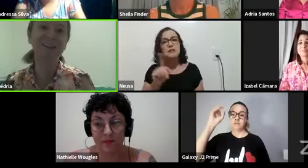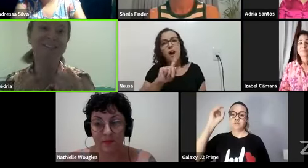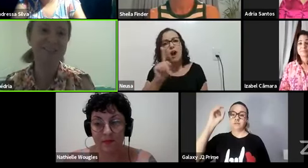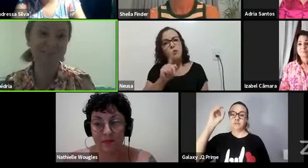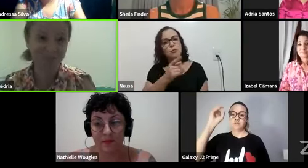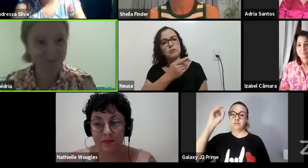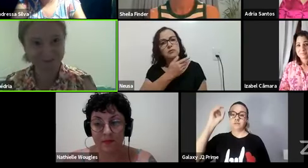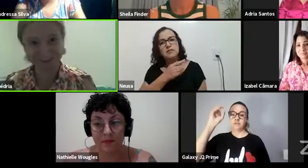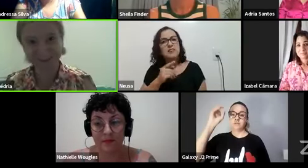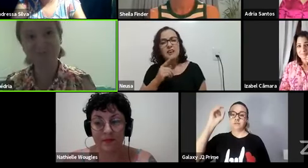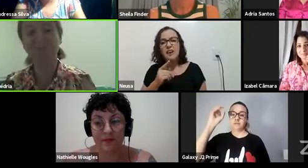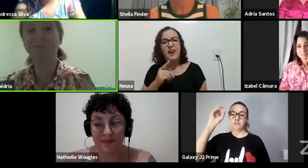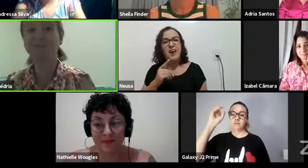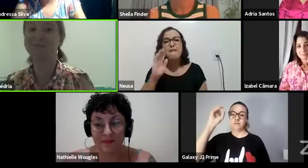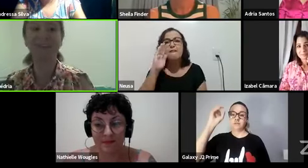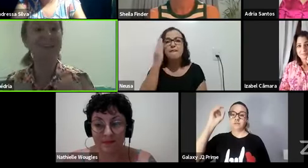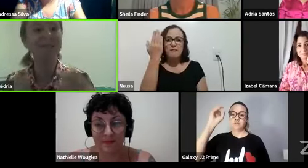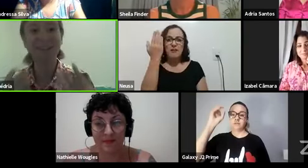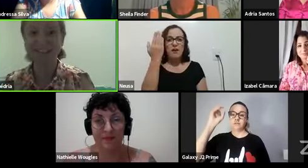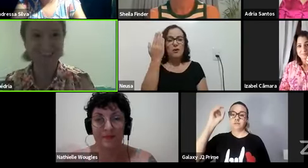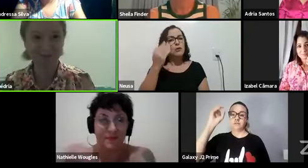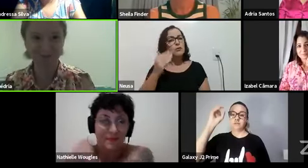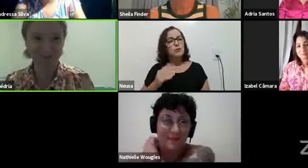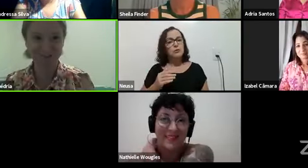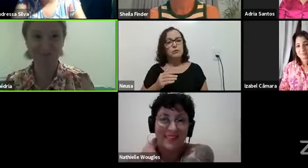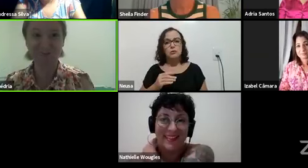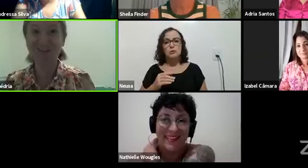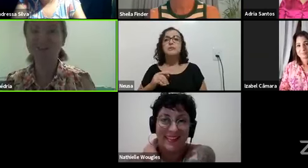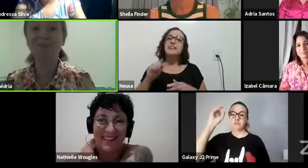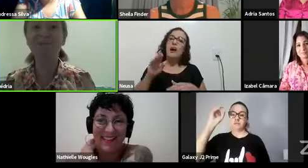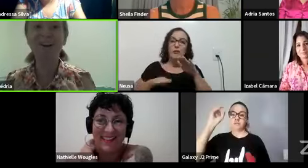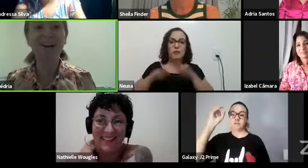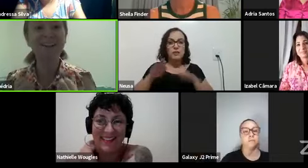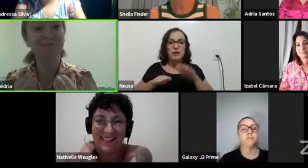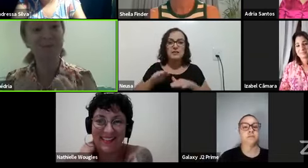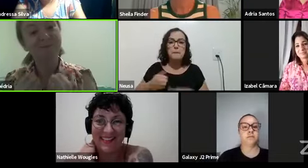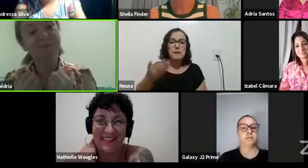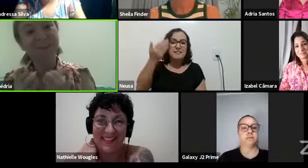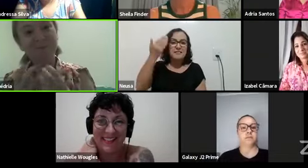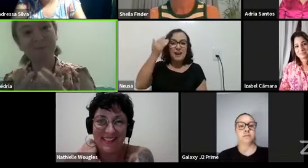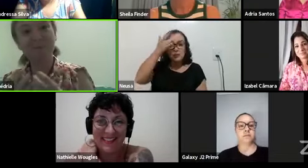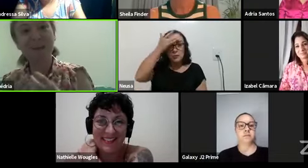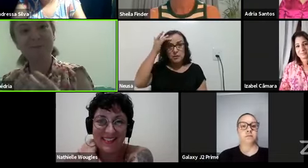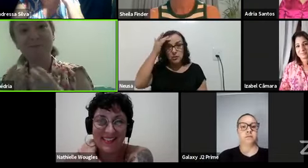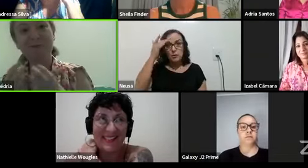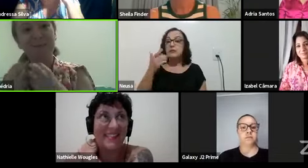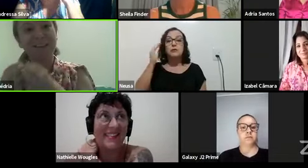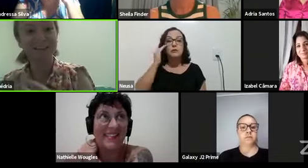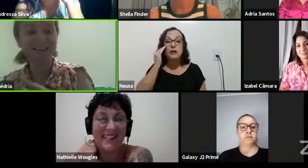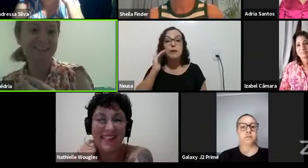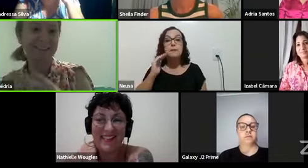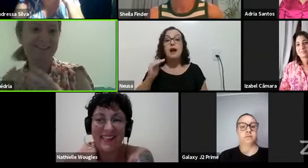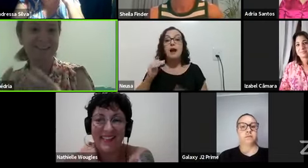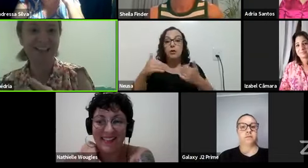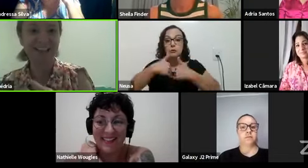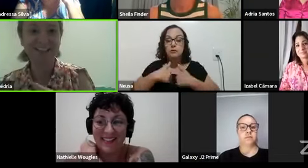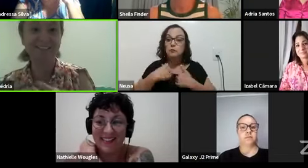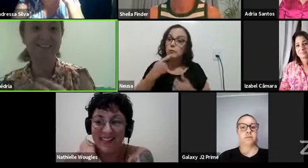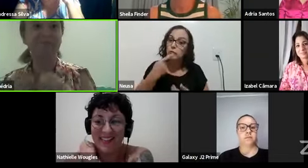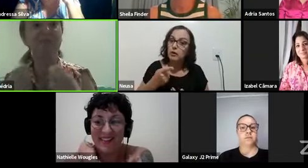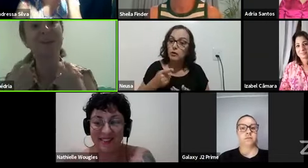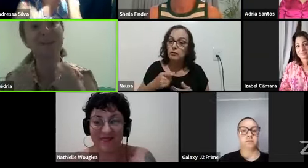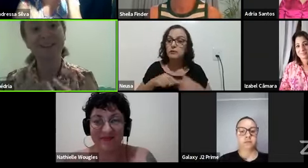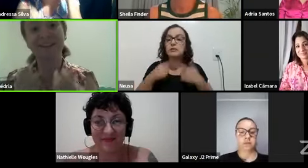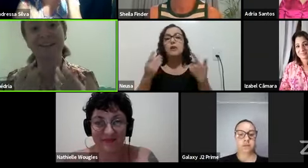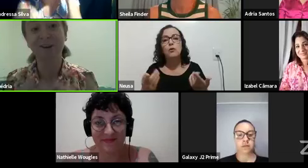Isso aí foi dito alguma vez por uma pessoa que não entende do autismo. Como é fácil, principalmente, olhar para uma criança na